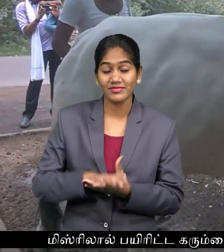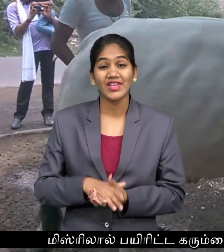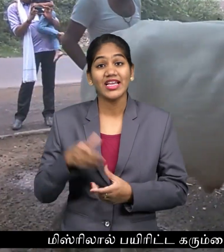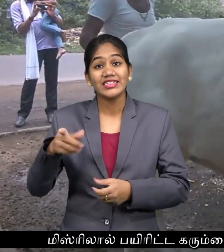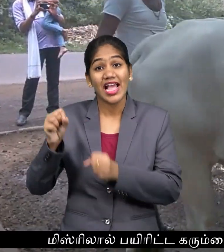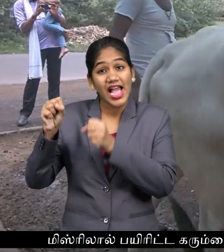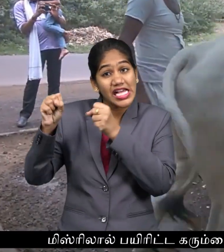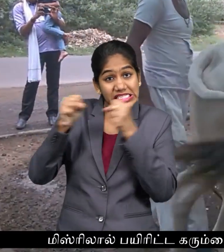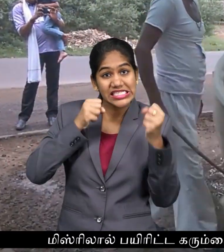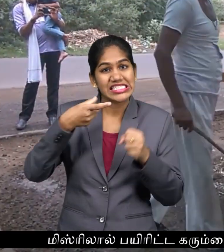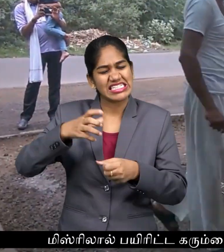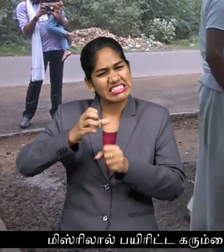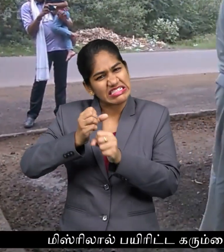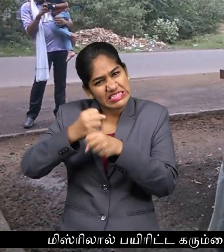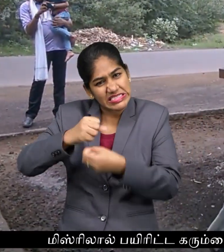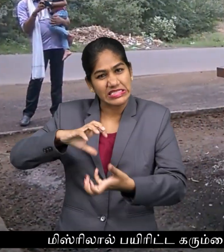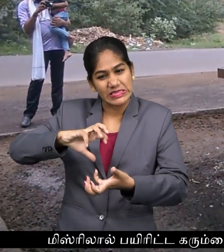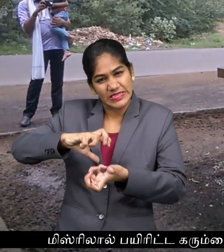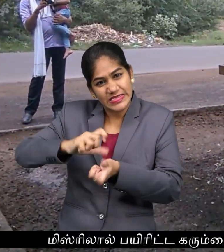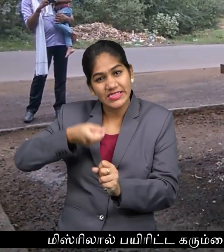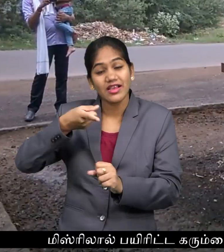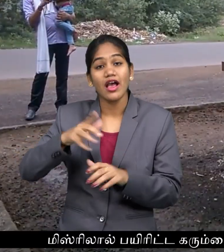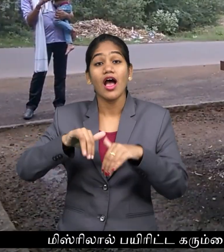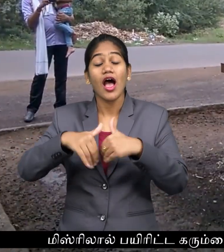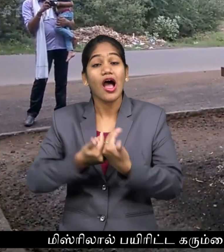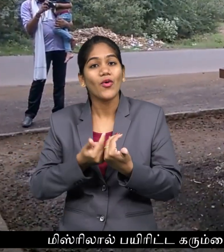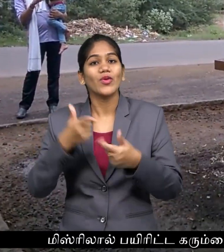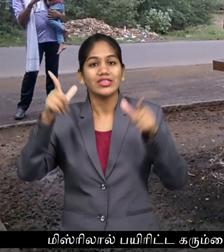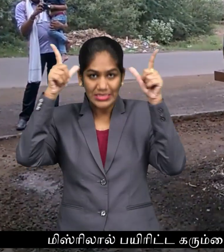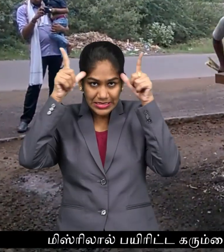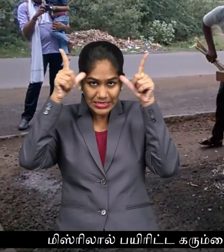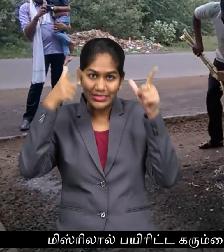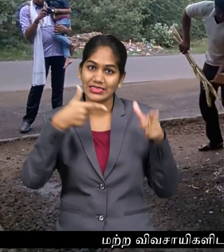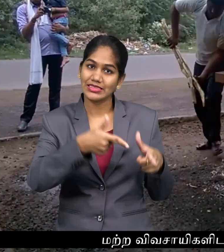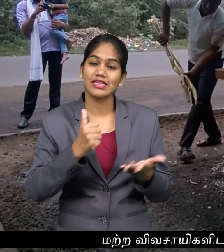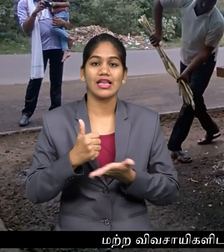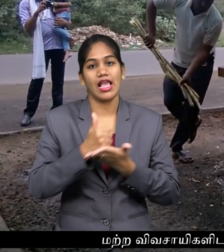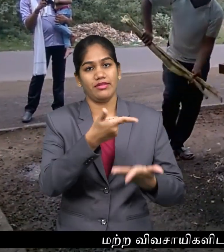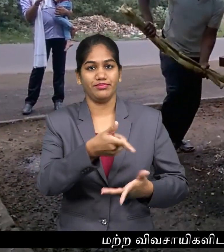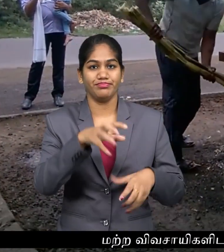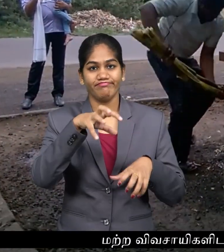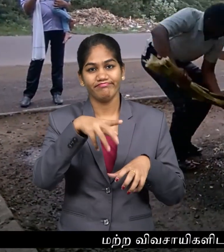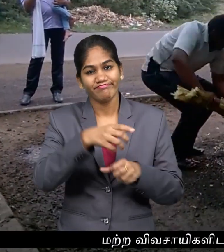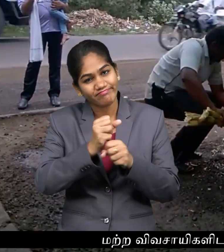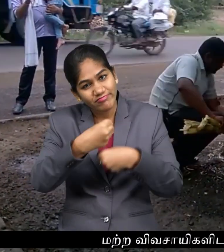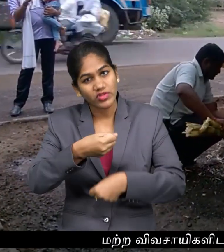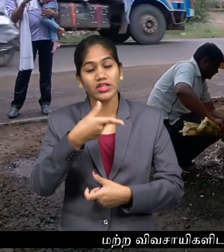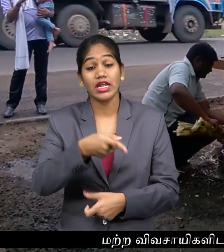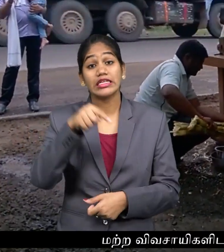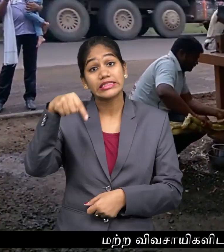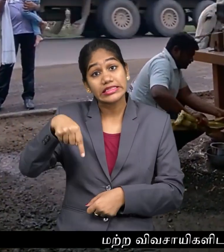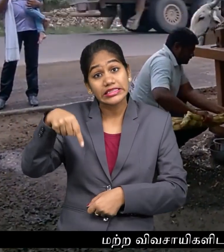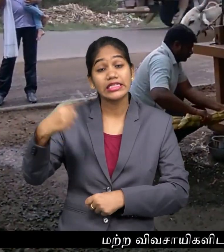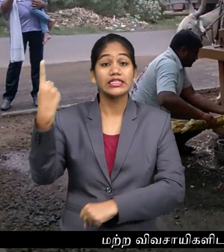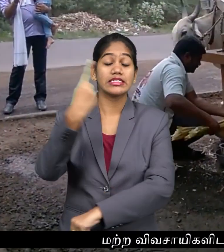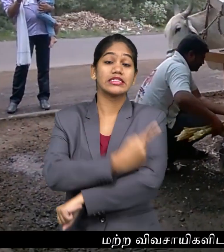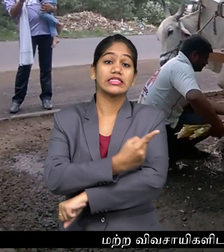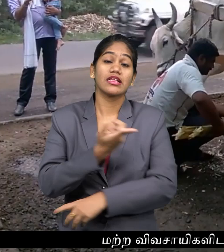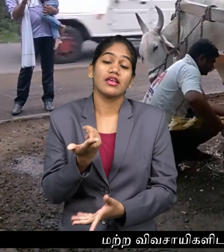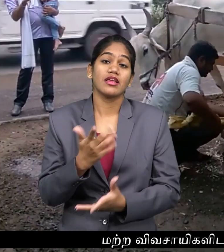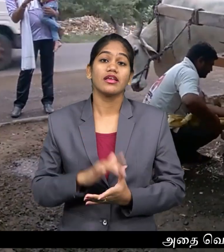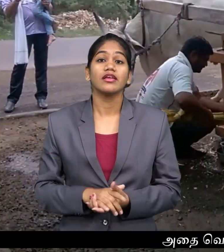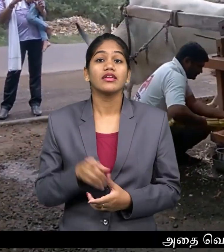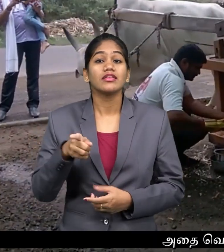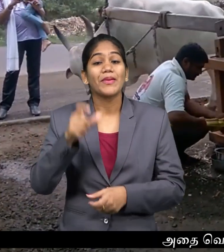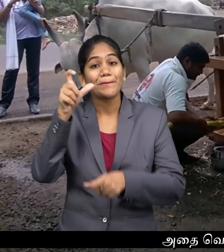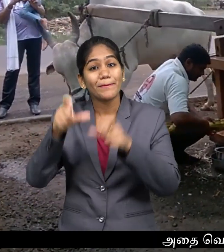மிஸ்ரிலால் பயிரிட்ட கரும்பை பயன்படுத்துவதோடு மட்டுமல்லாமல் மற்ற விவசாயிகளிடமிருந்து கரும்புகளை